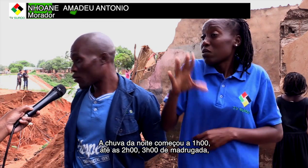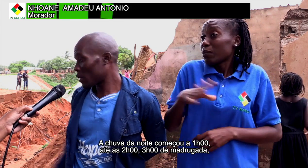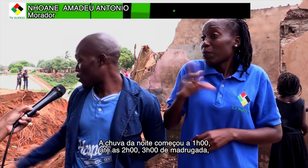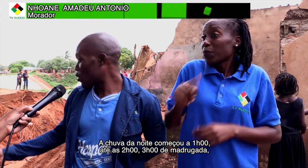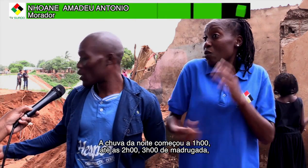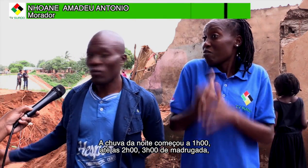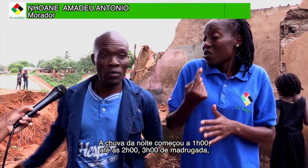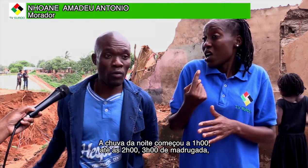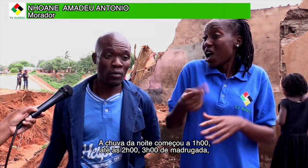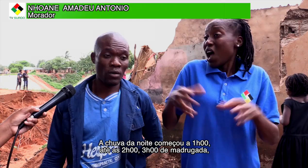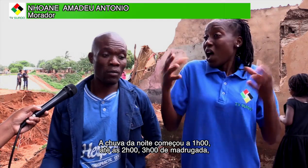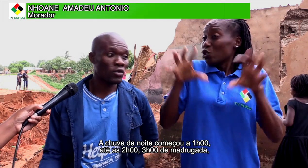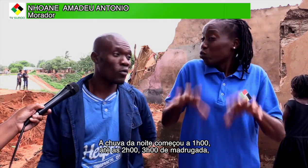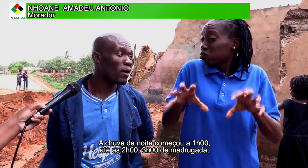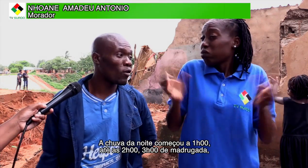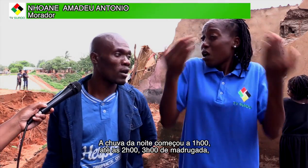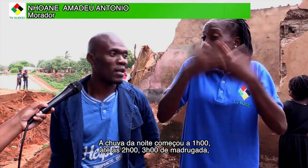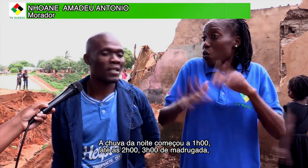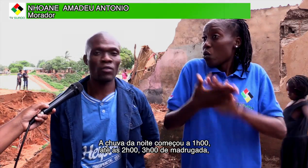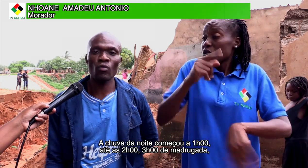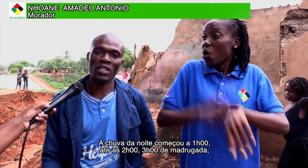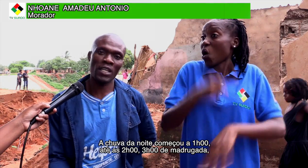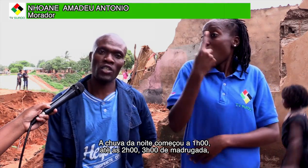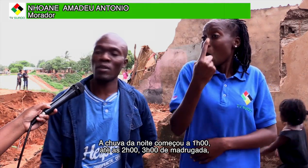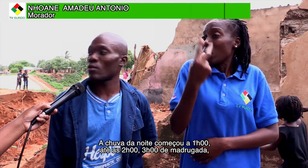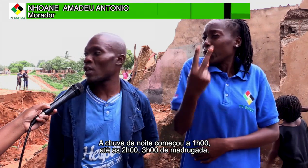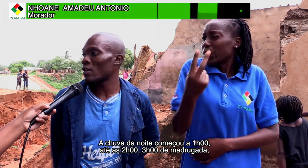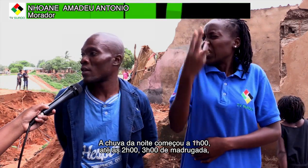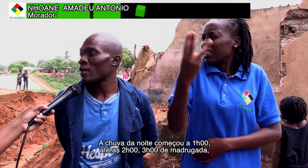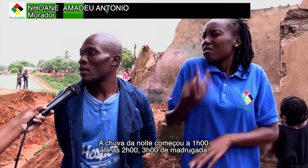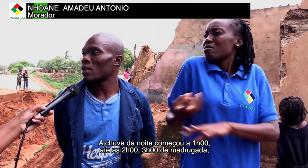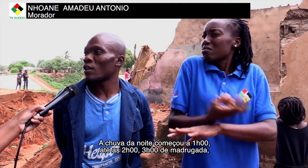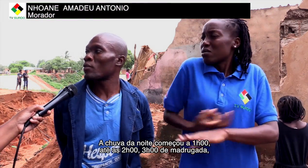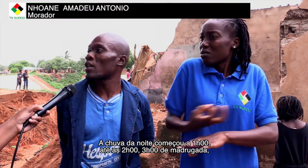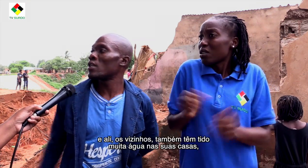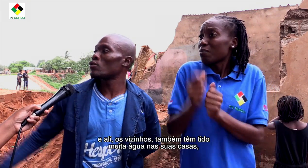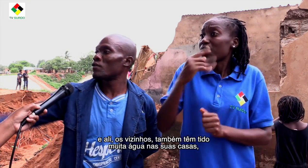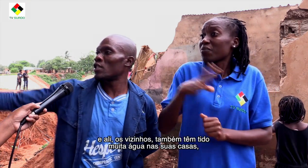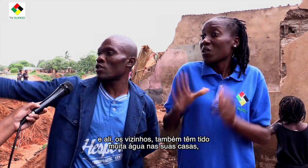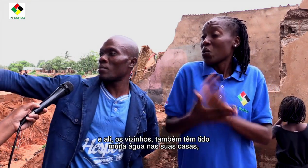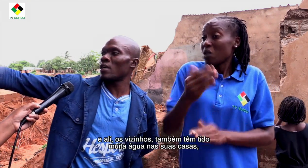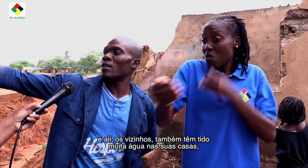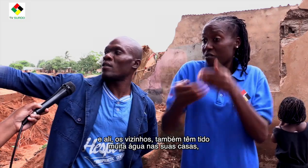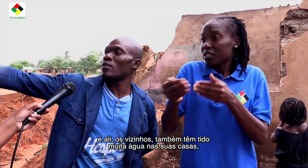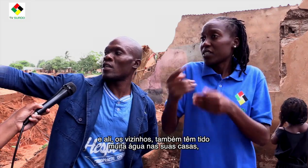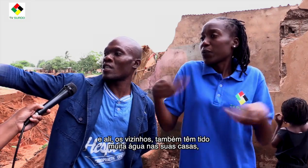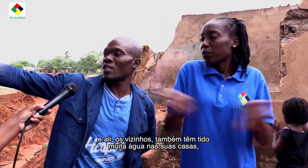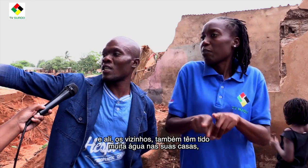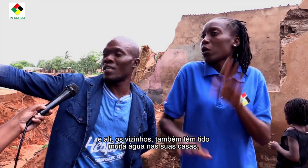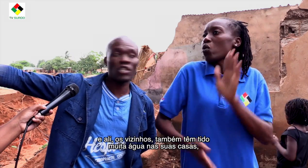Essa chuva da noite começou uma hora, até duas, três de madrugada. Então, porque ali os vizinhos também,